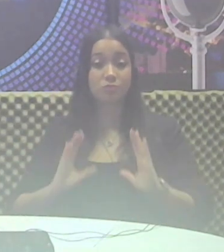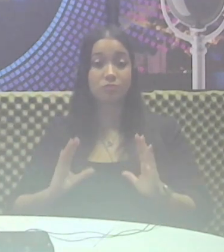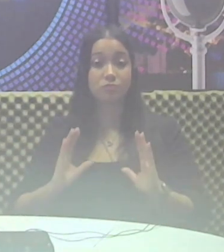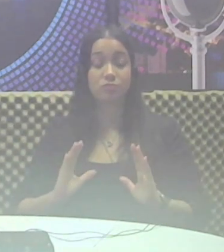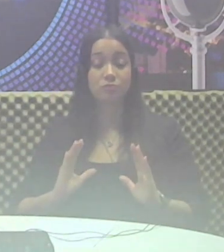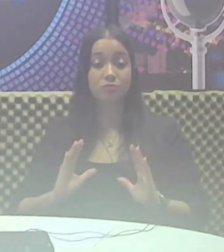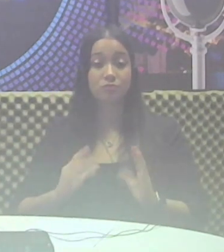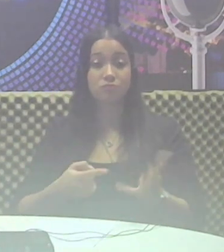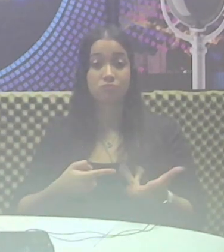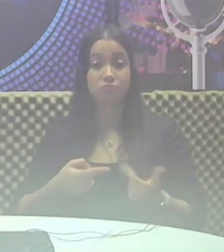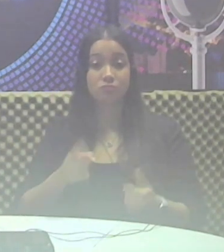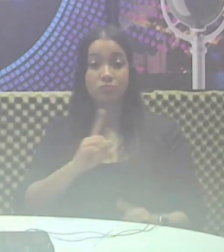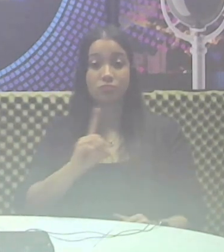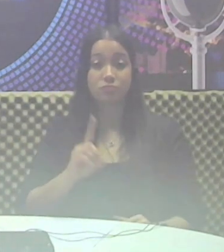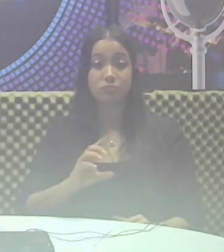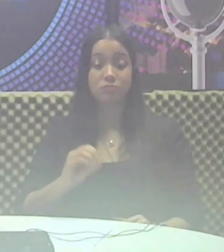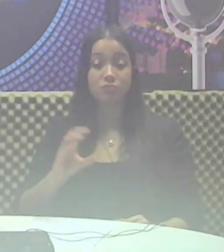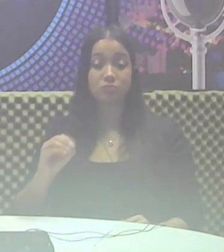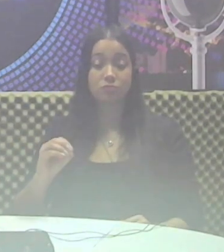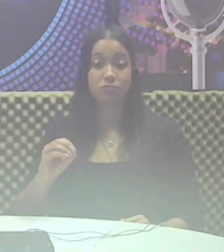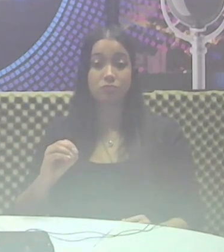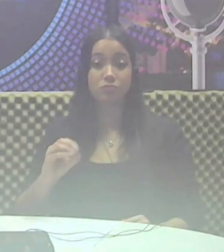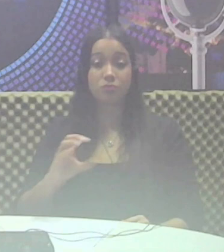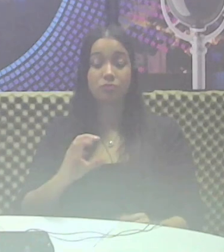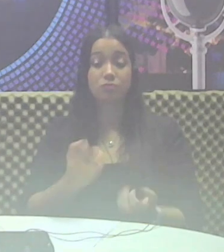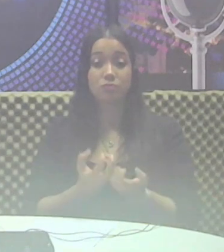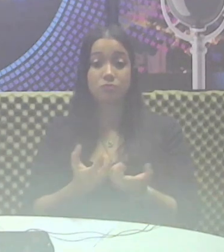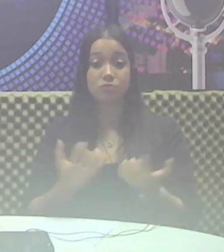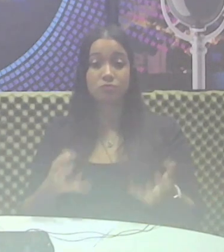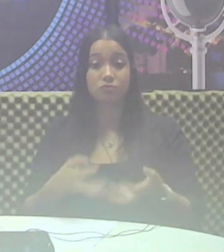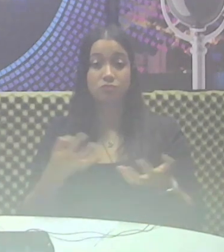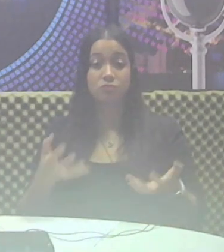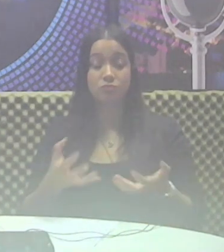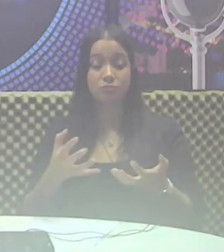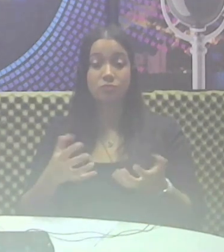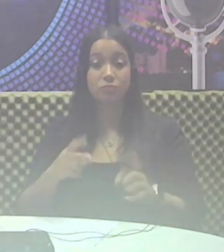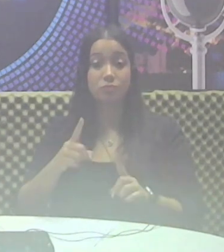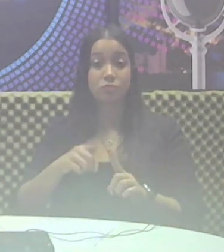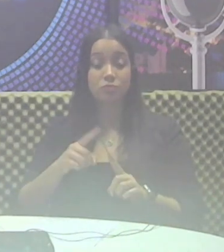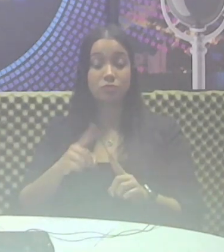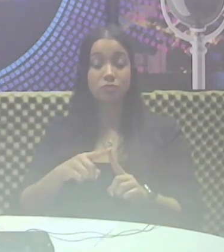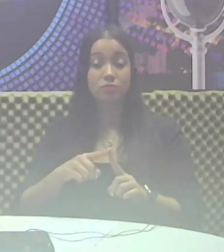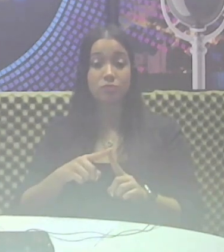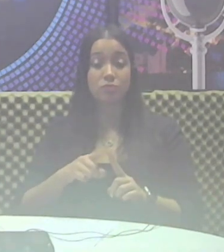parques, zoológico municipal e horto municipal. A modelagem